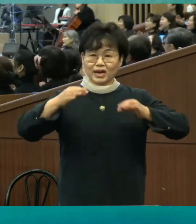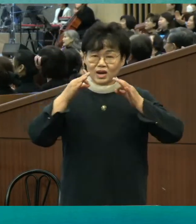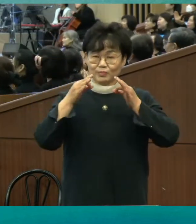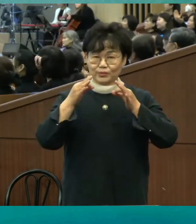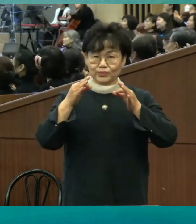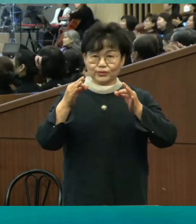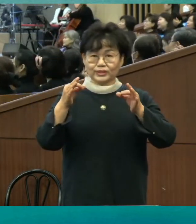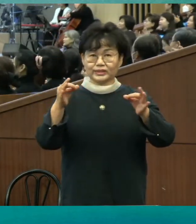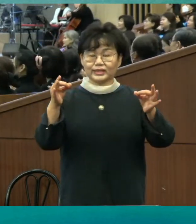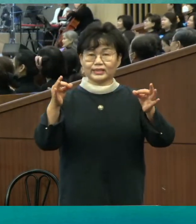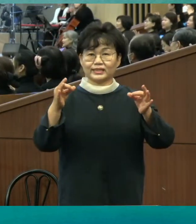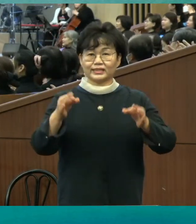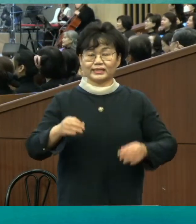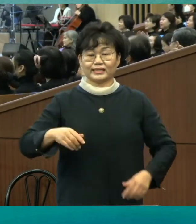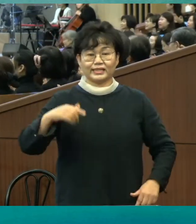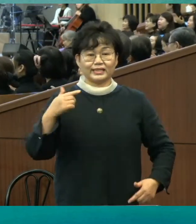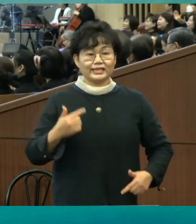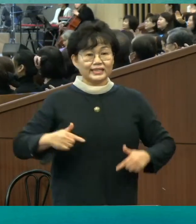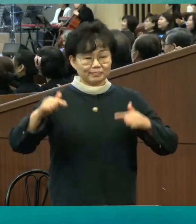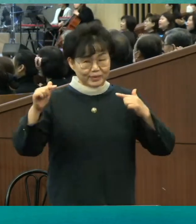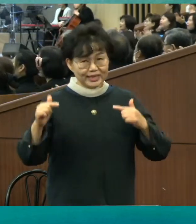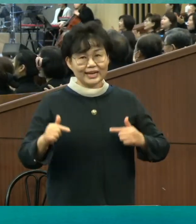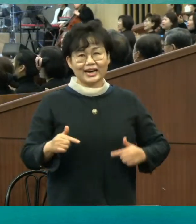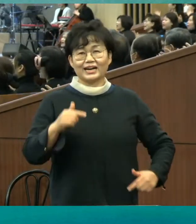할렐루야. 같이 할까요? 기뻐하며